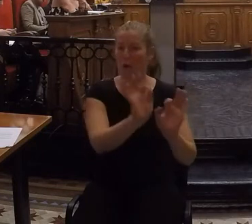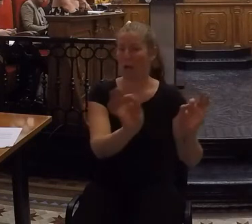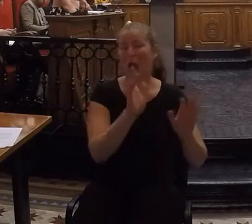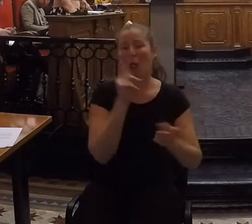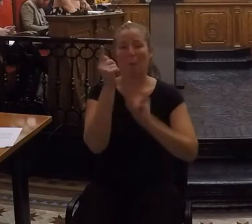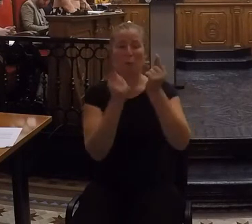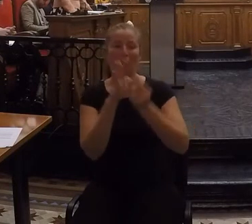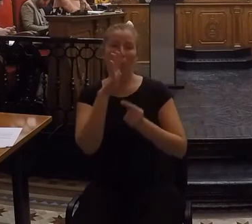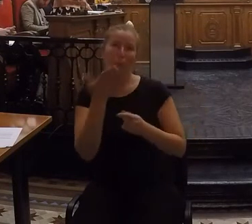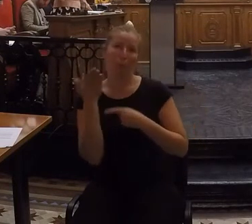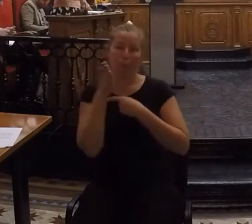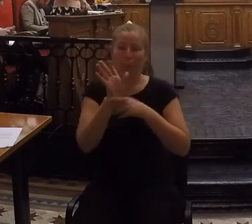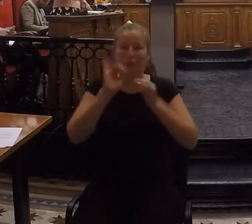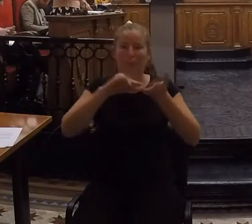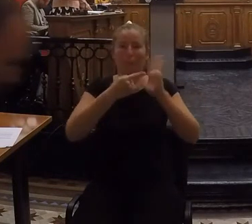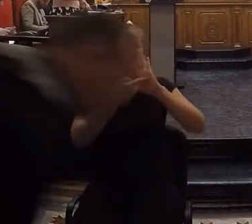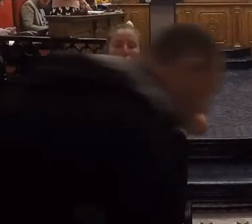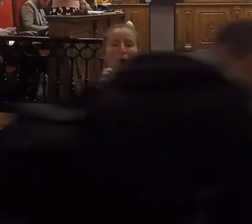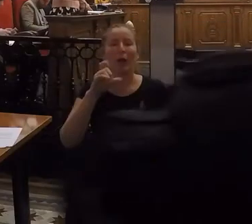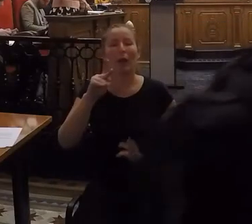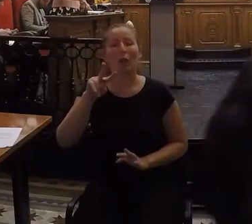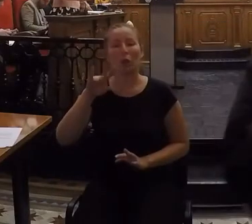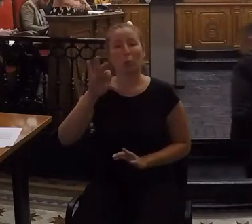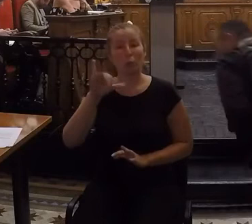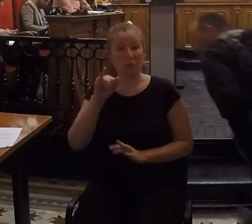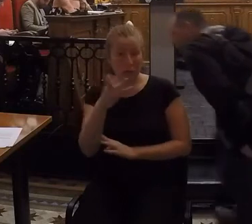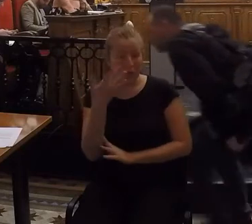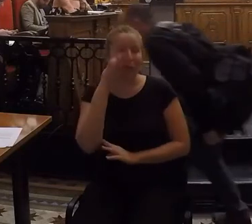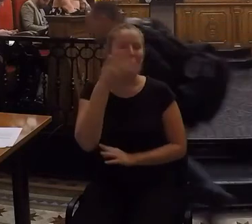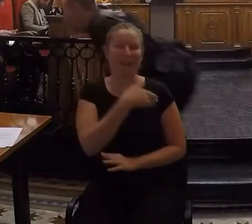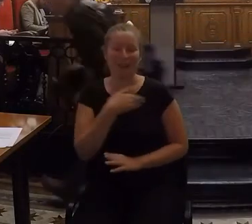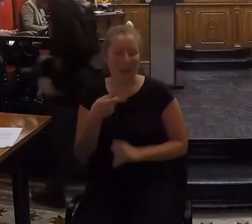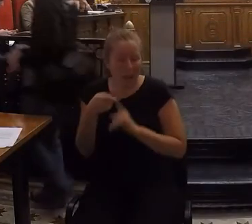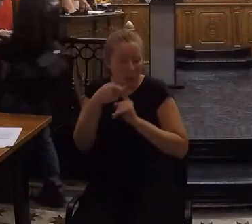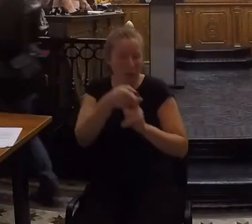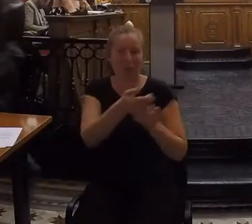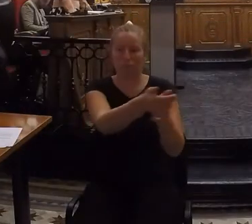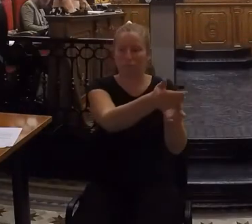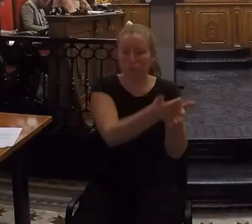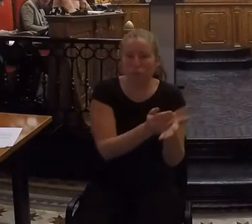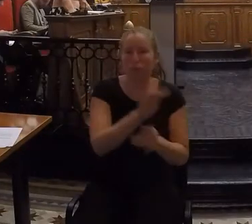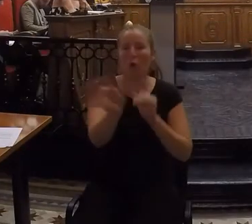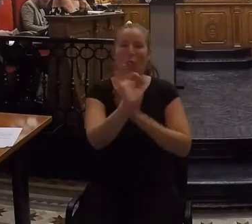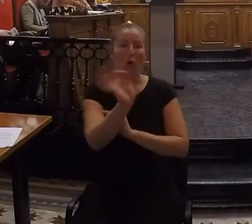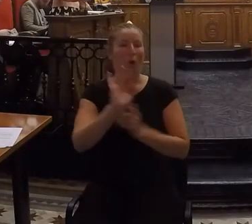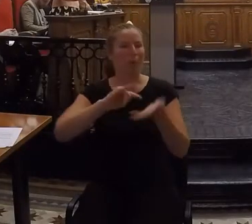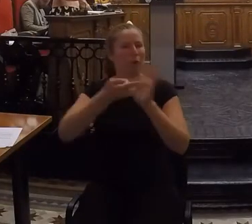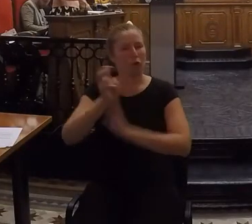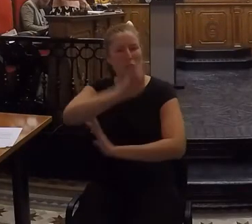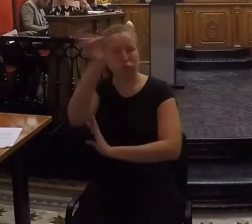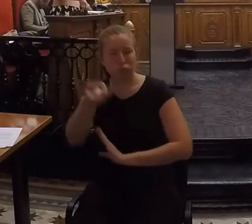Dusi reconoce, o al menos lo que queremos, ¿no?, recibir del proyecto Dusi y los proyectos que queremos emprender. Es que